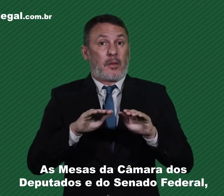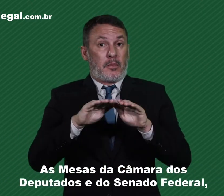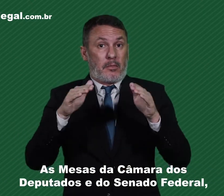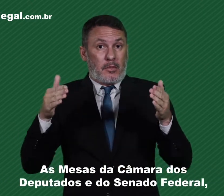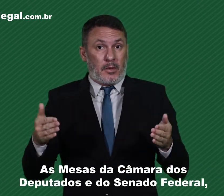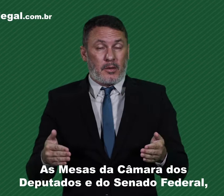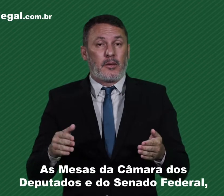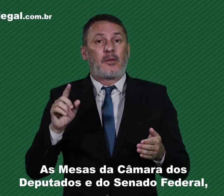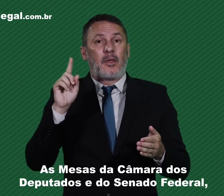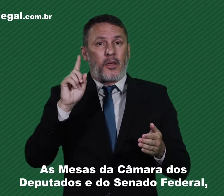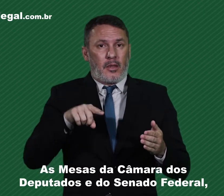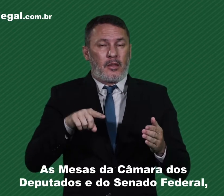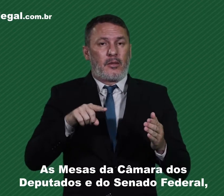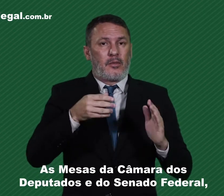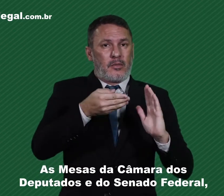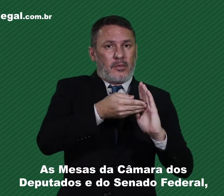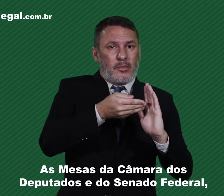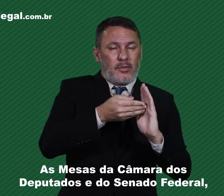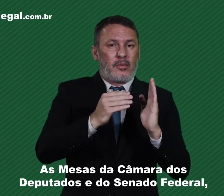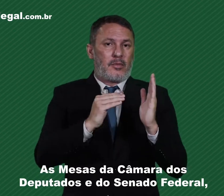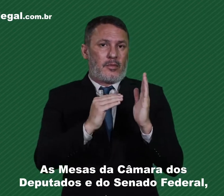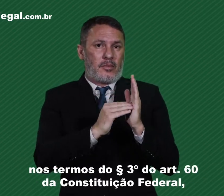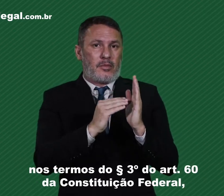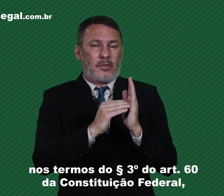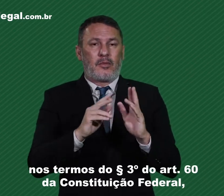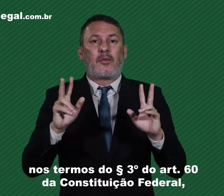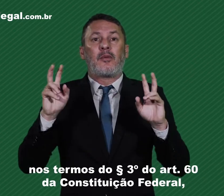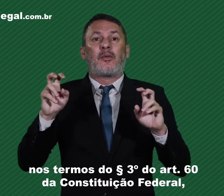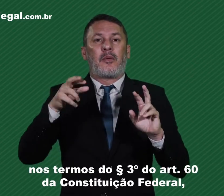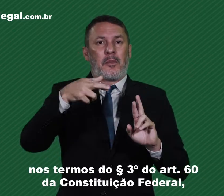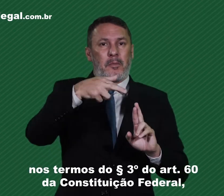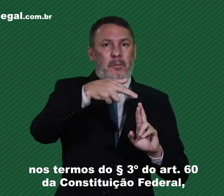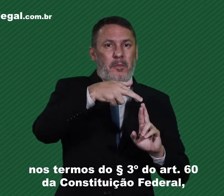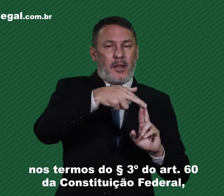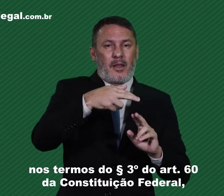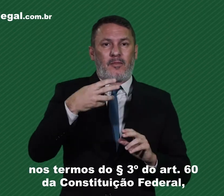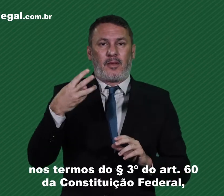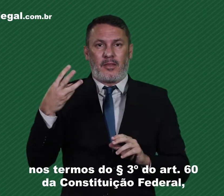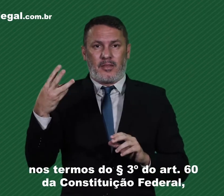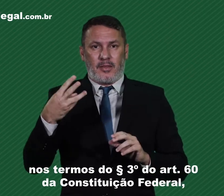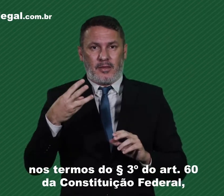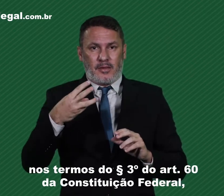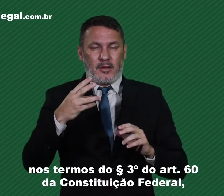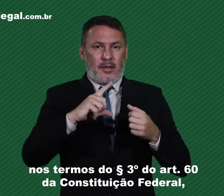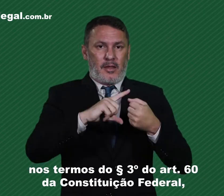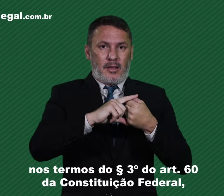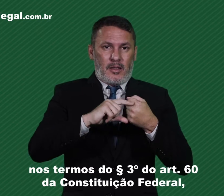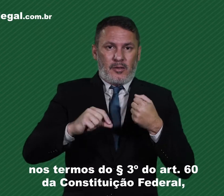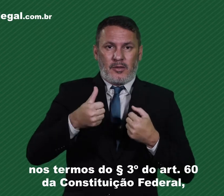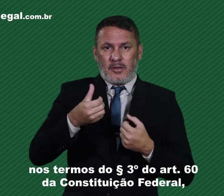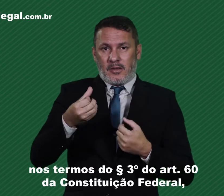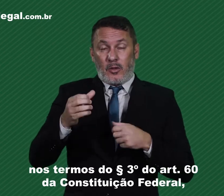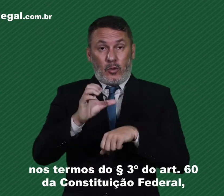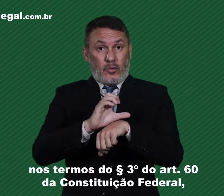mesas da câmara dos deputados e do Senado Federal nos termos do parágrafo 3º do artigo 60 da Constituição